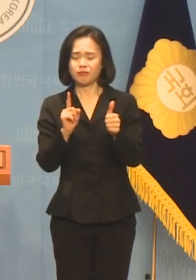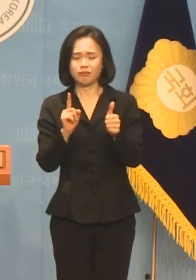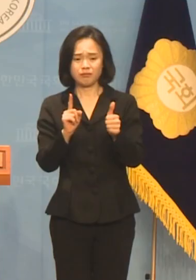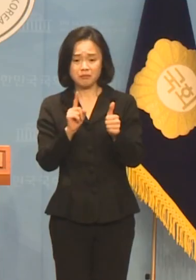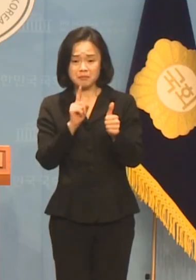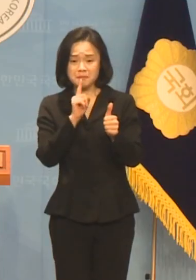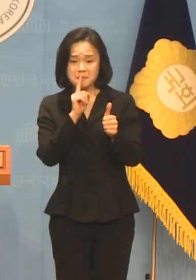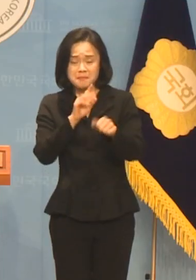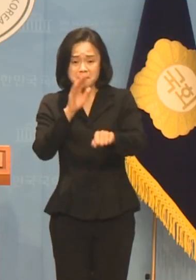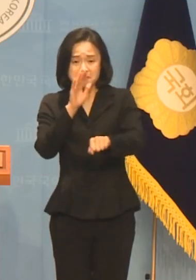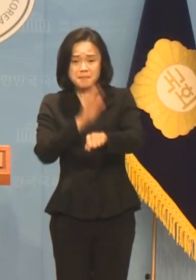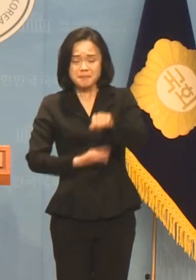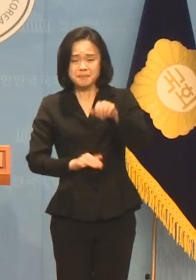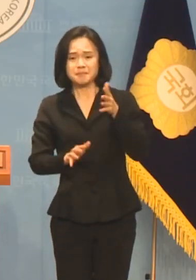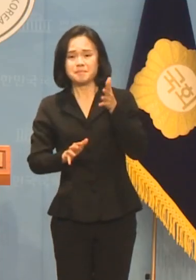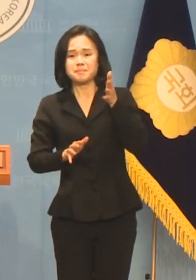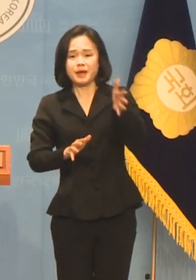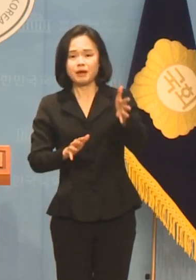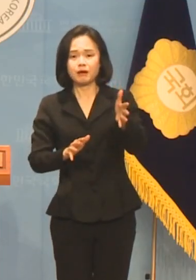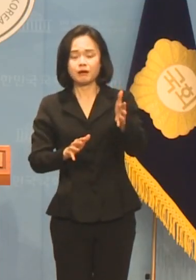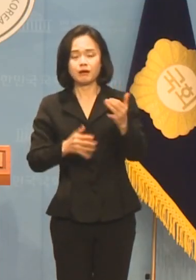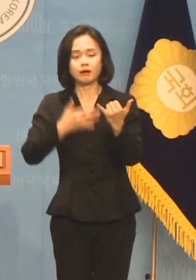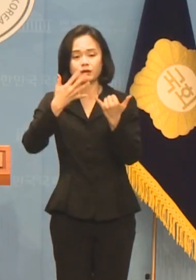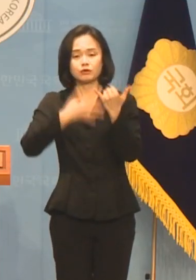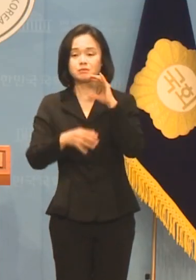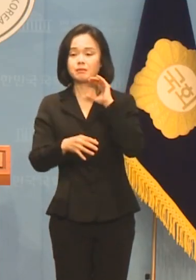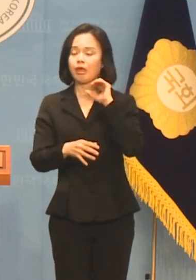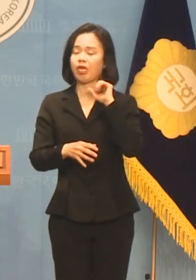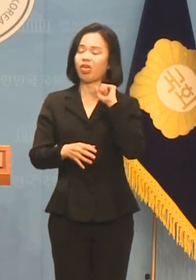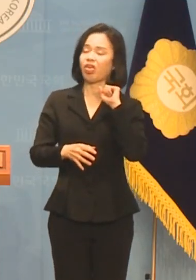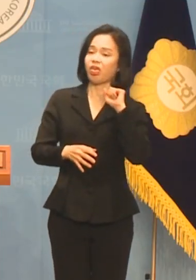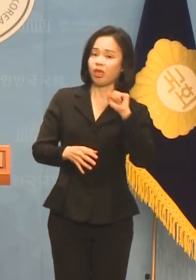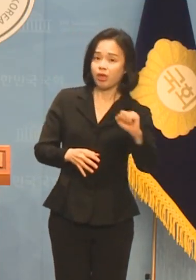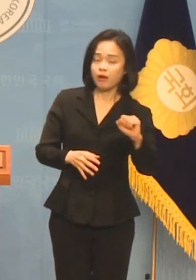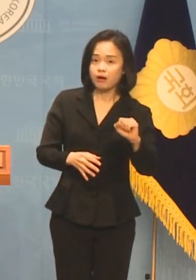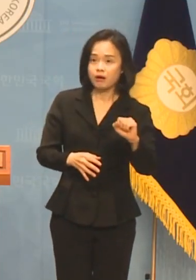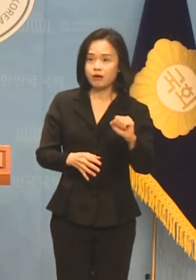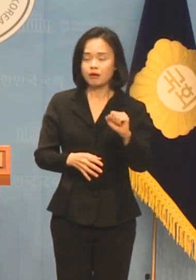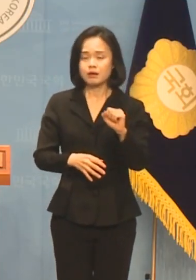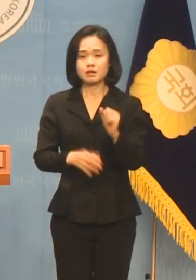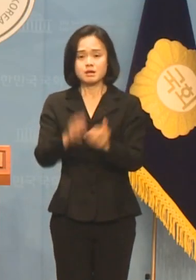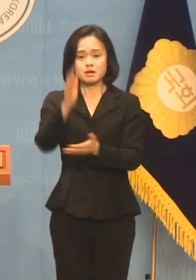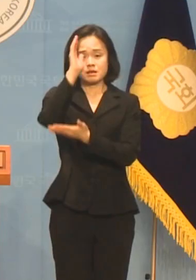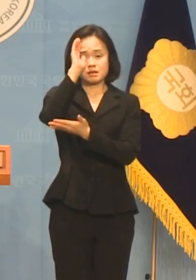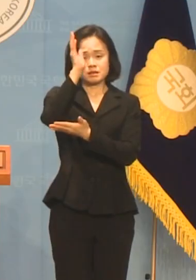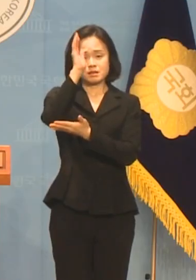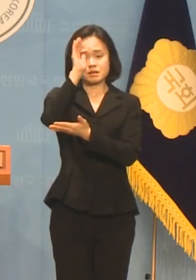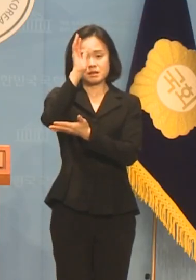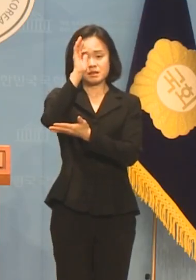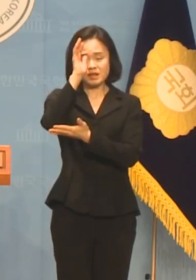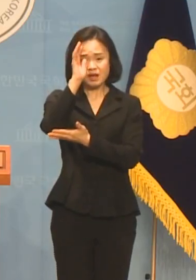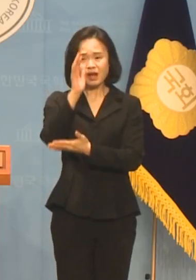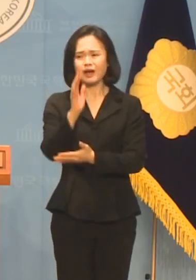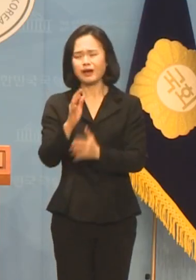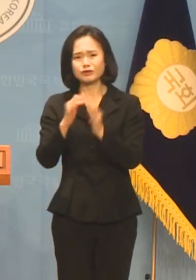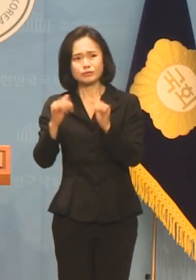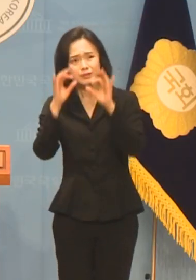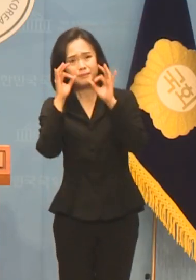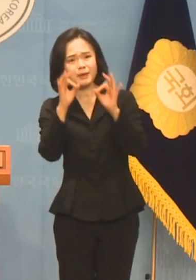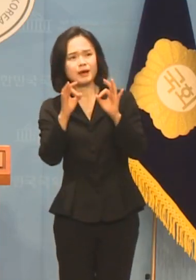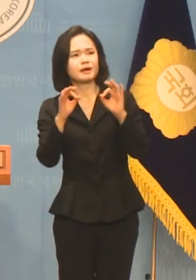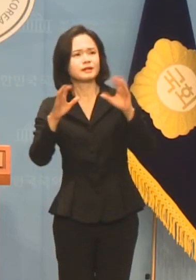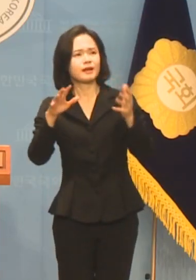있다 보니 이런 일이 벌어졌구나 전 국민이 알게 되었습니다. 내란의 우두머리가 그 권력을 잡고 있는